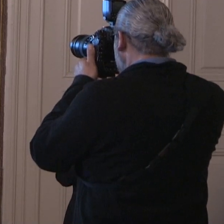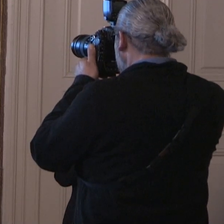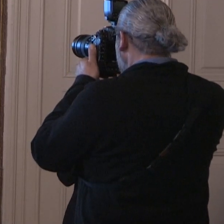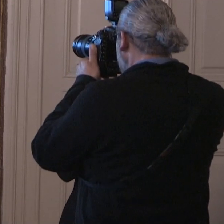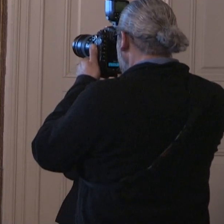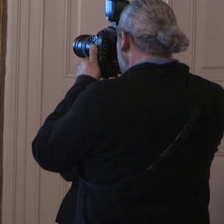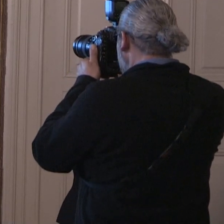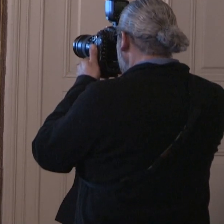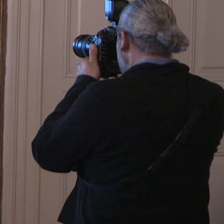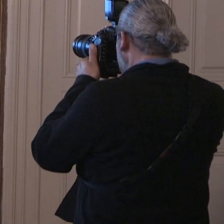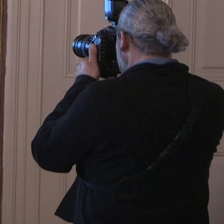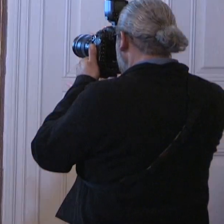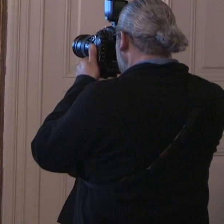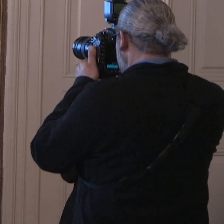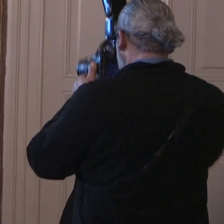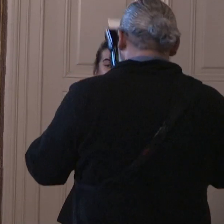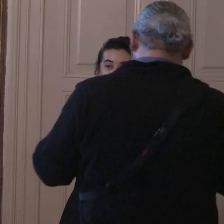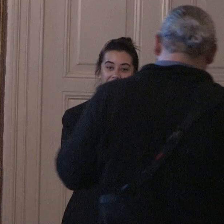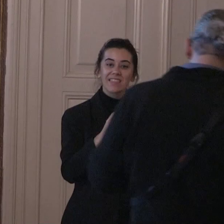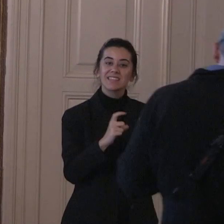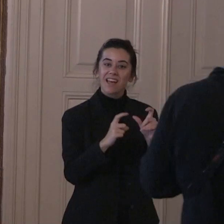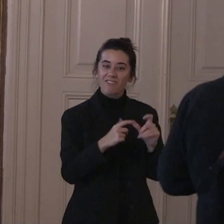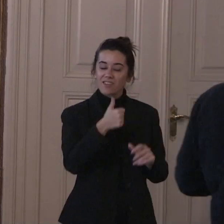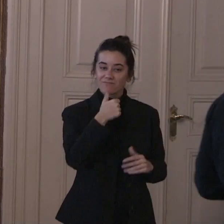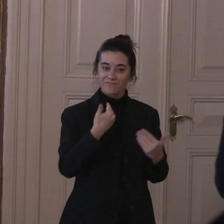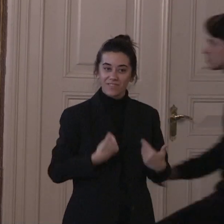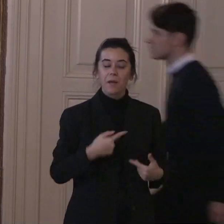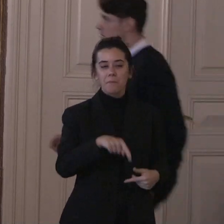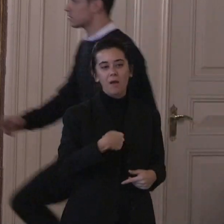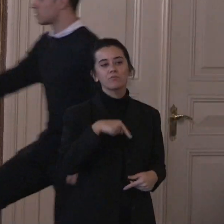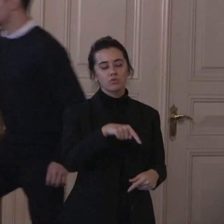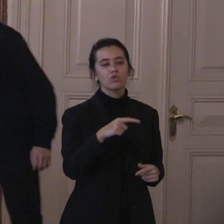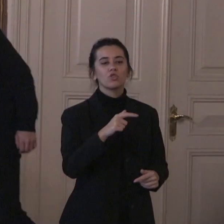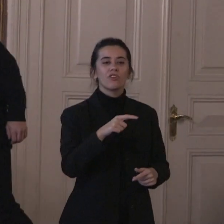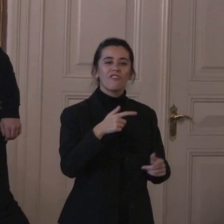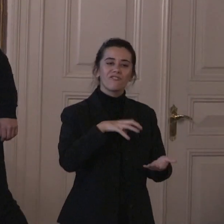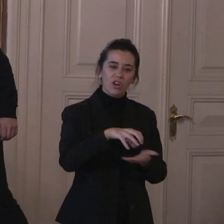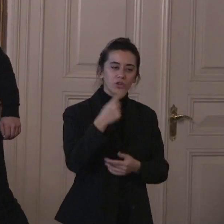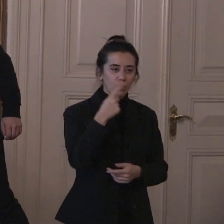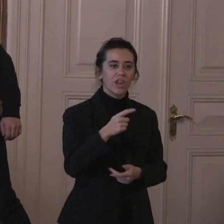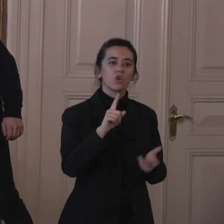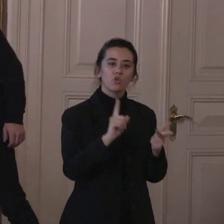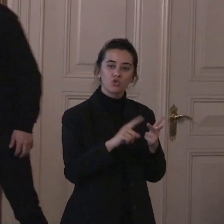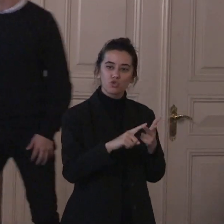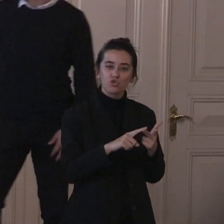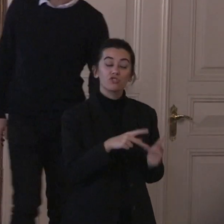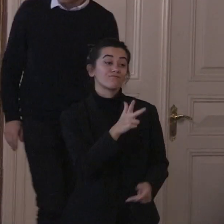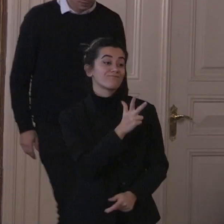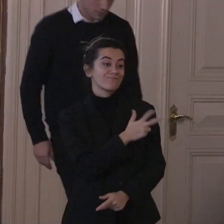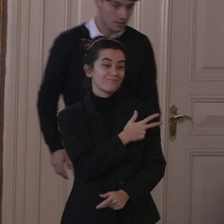Tekrar merhaba herkese. Ben Sefer Saatçı, astronomlardan 300'lü öğrencisiyim.